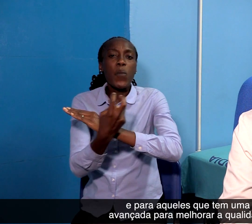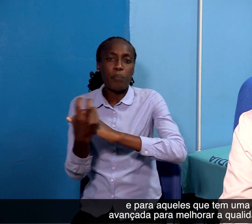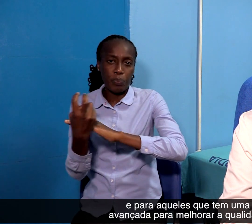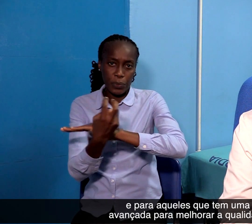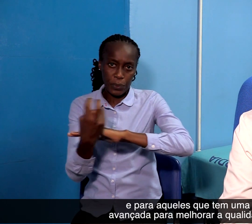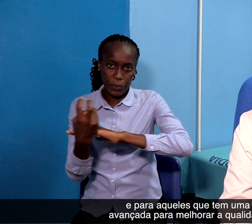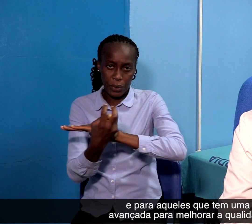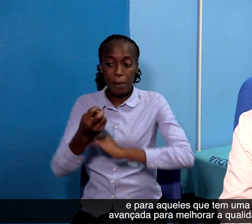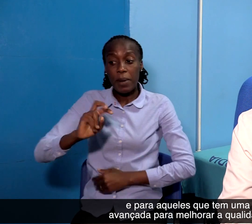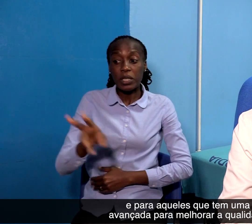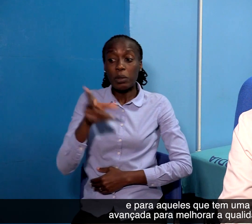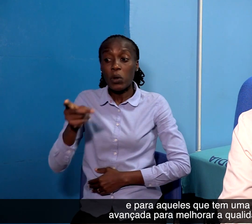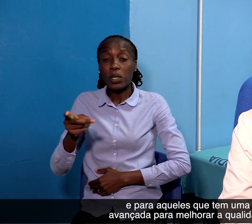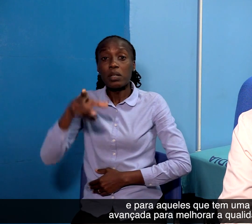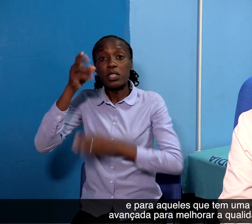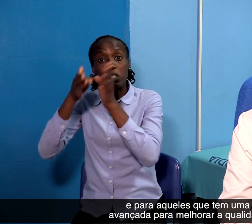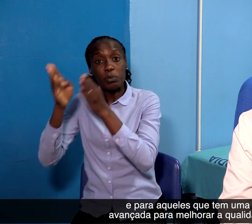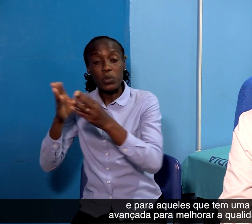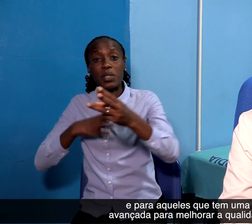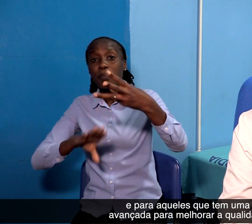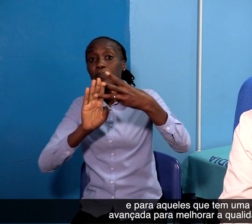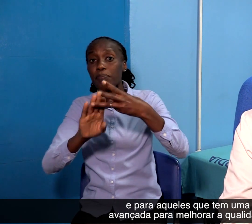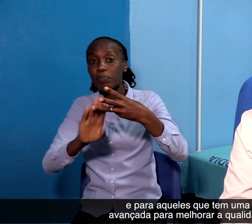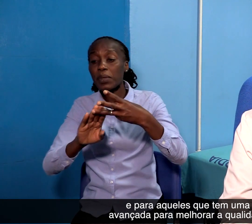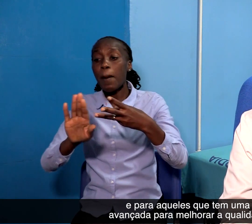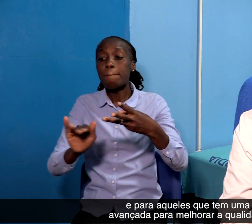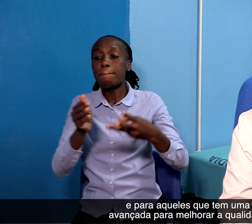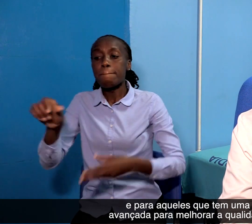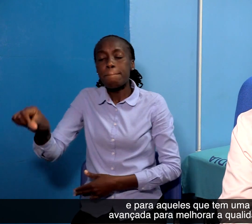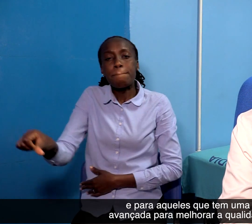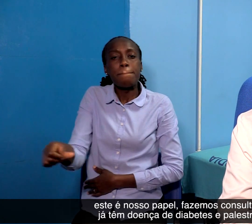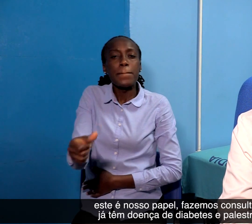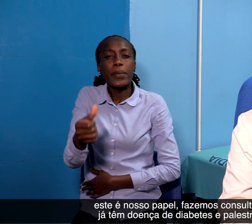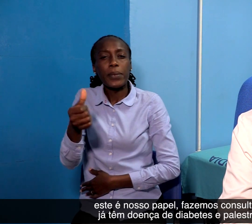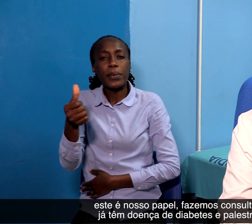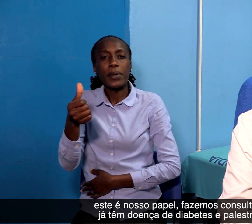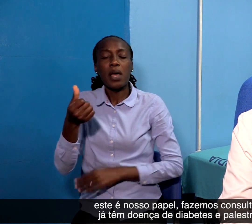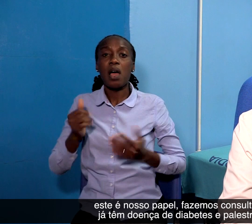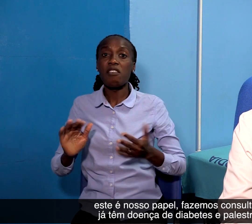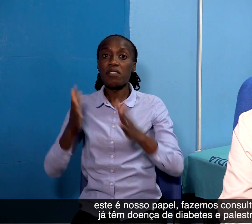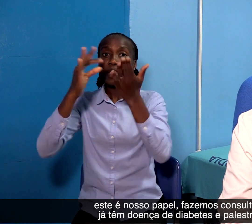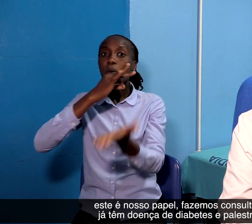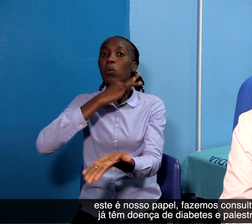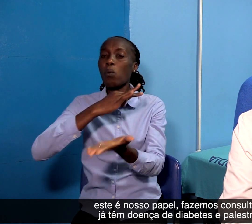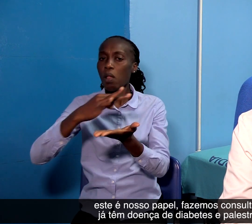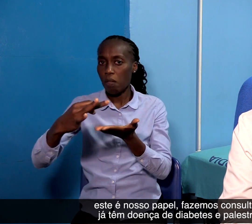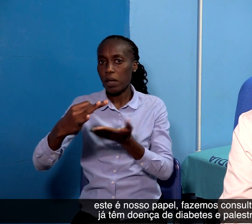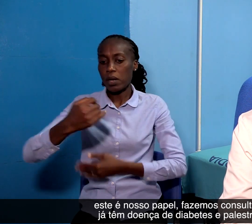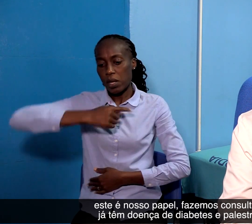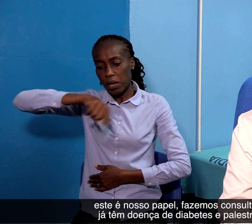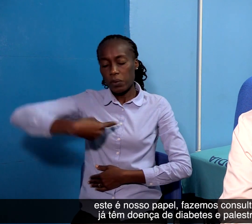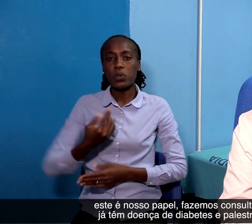fase mais avançada, para melhorar também a qualidade de vida dele. Este é o nosso papel.